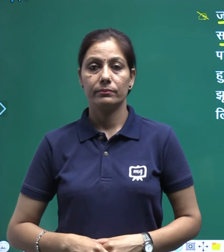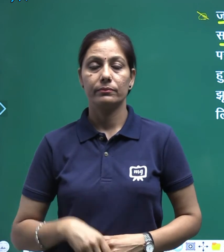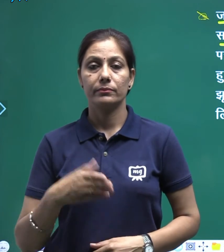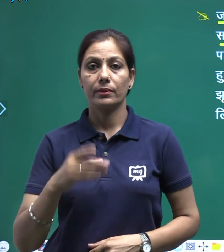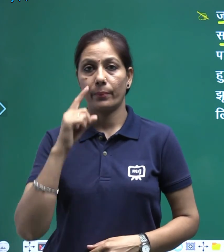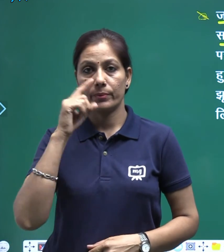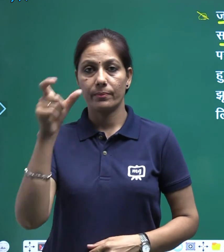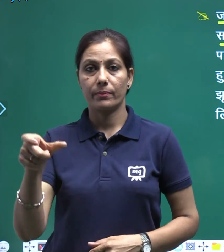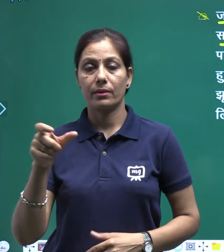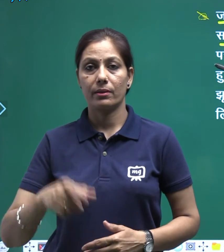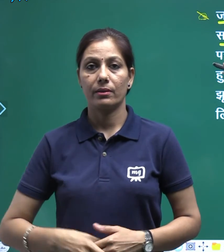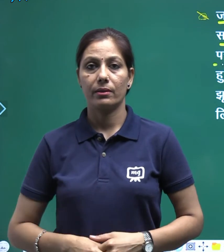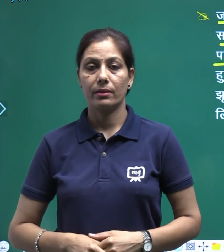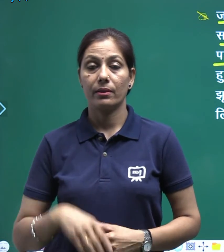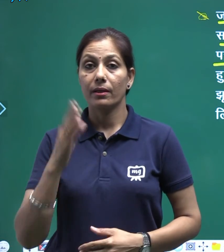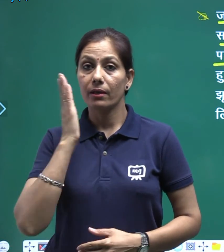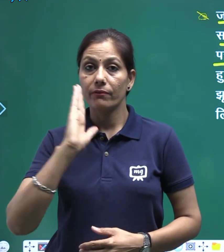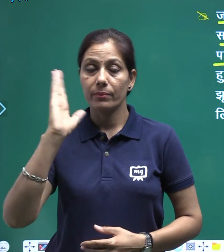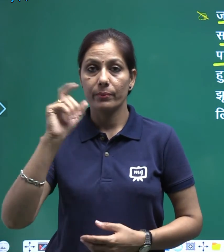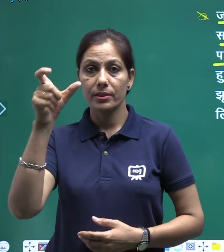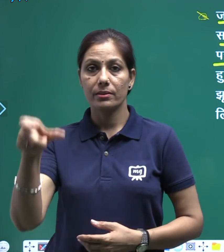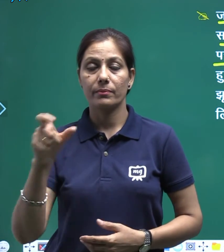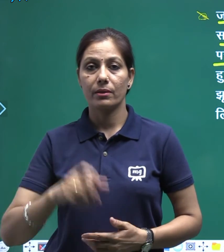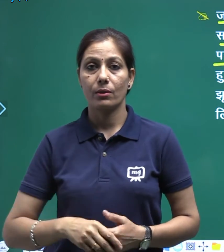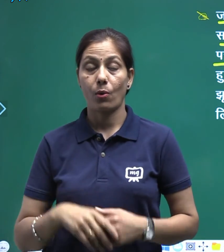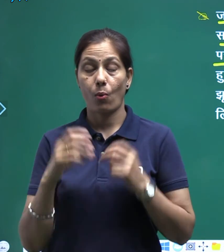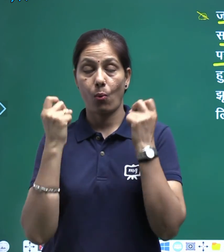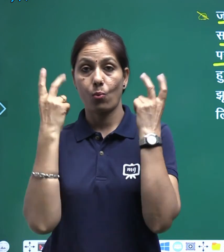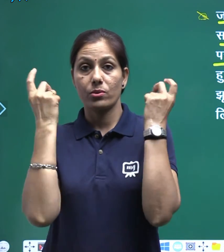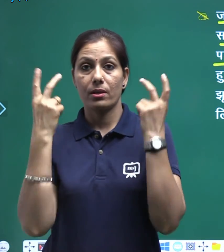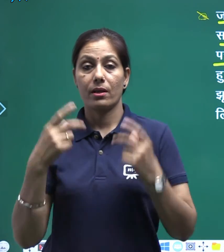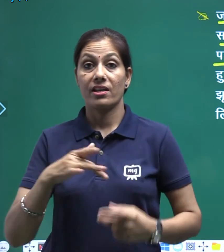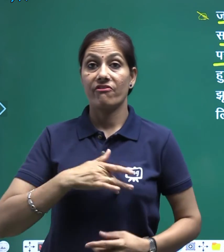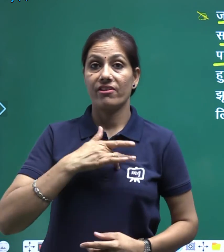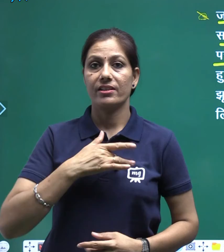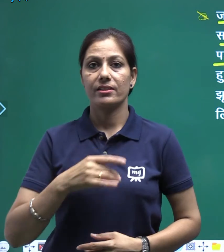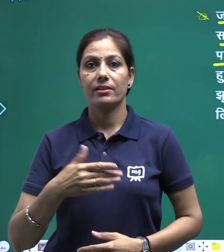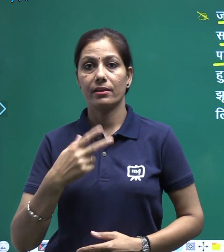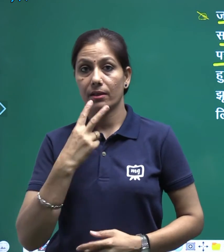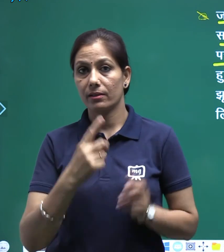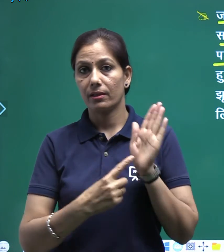तब वह कवि पर गुस्से का भाव जताते हुए